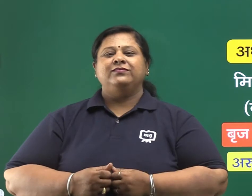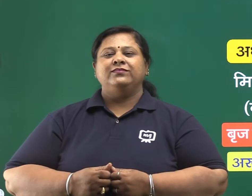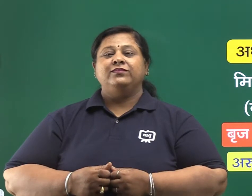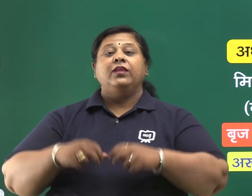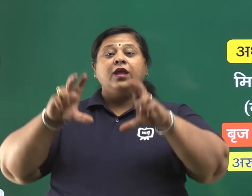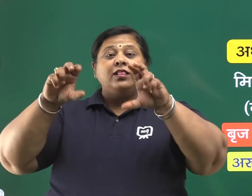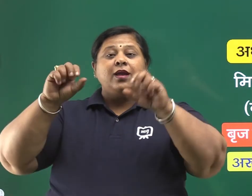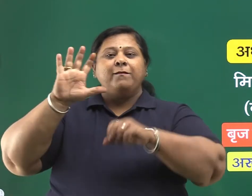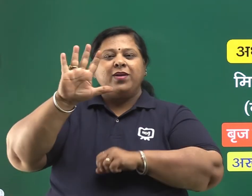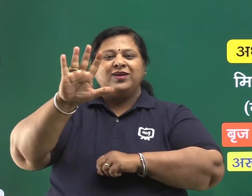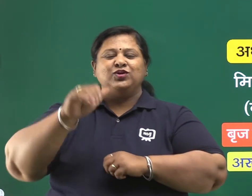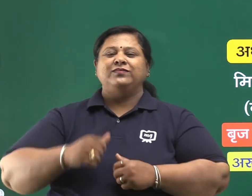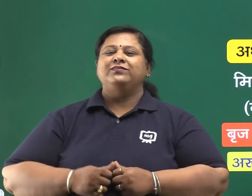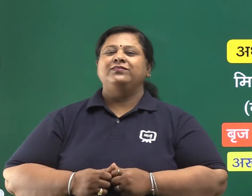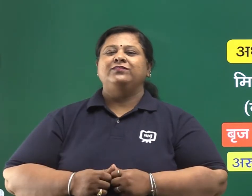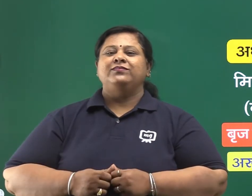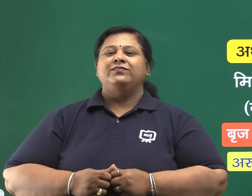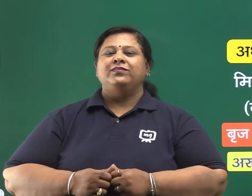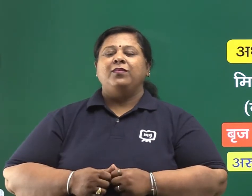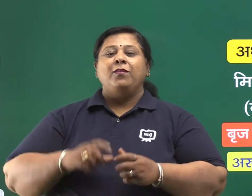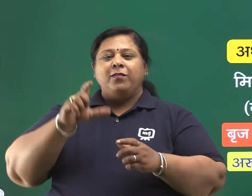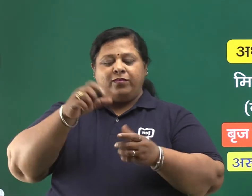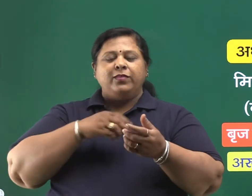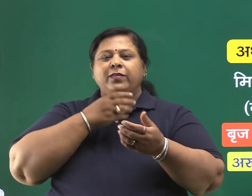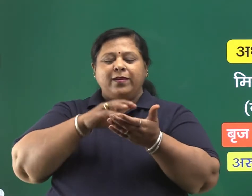के अध्याय 5 मिठाई वाला